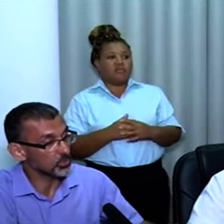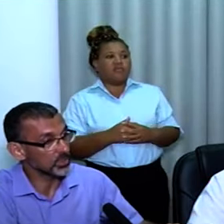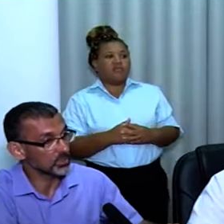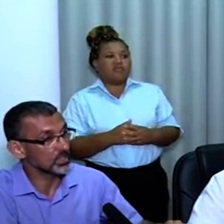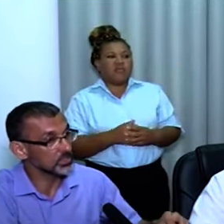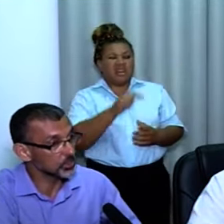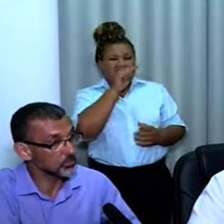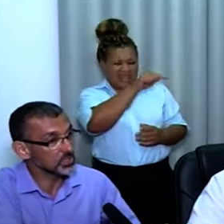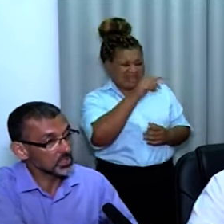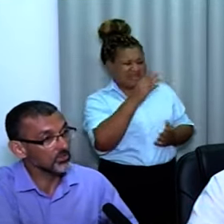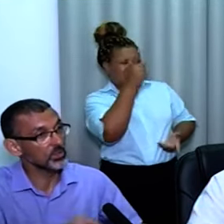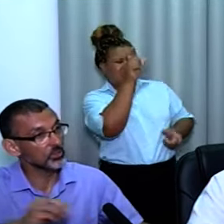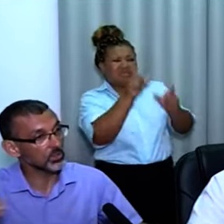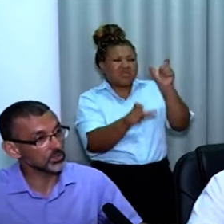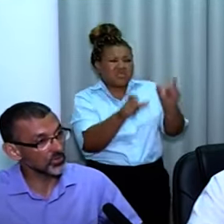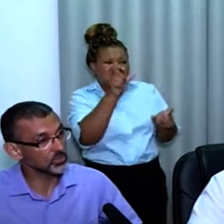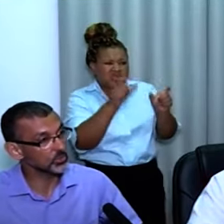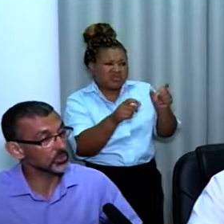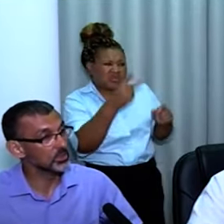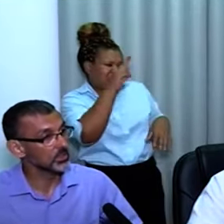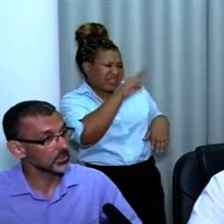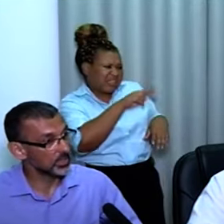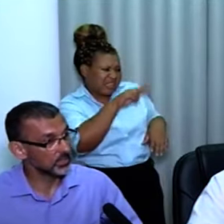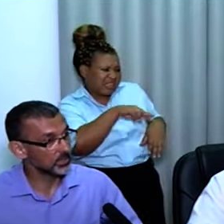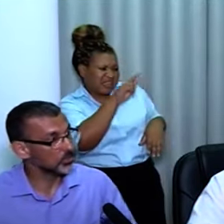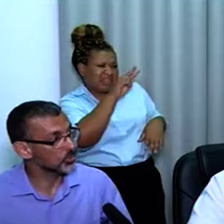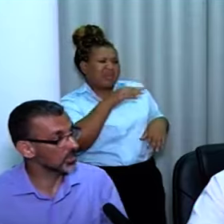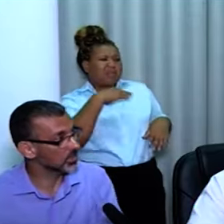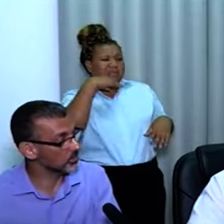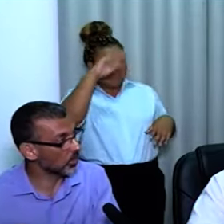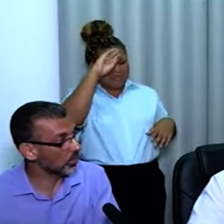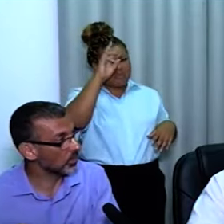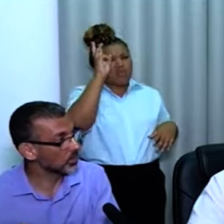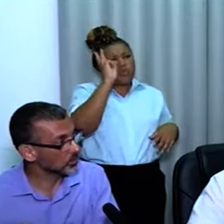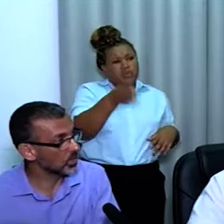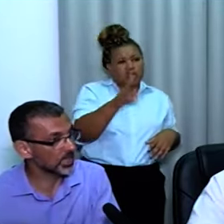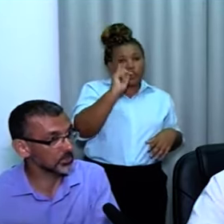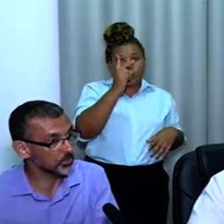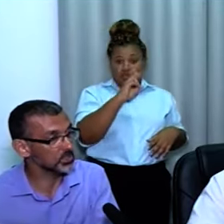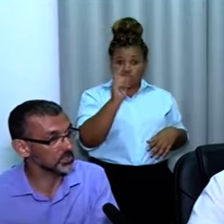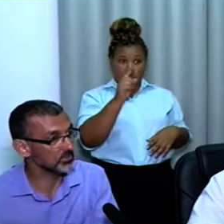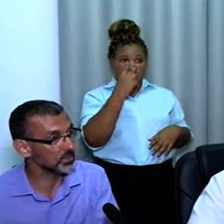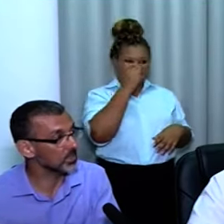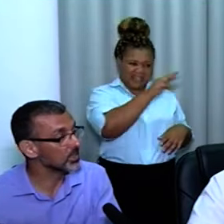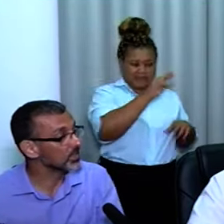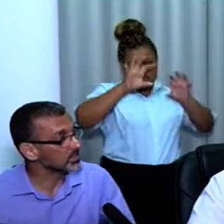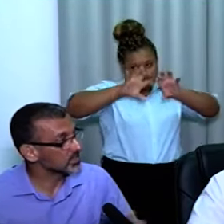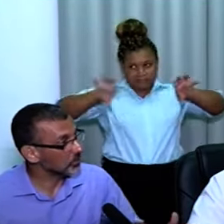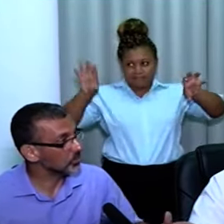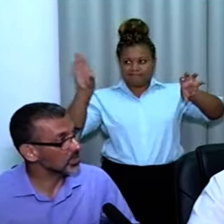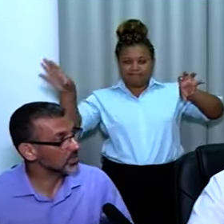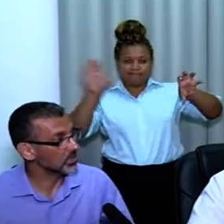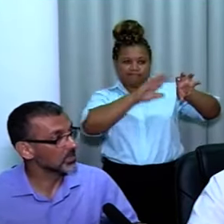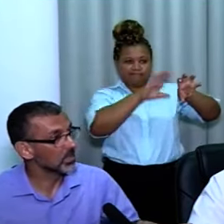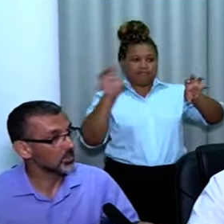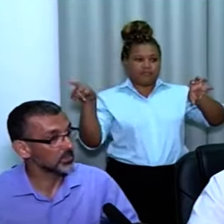fait les autres tests. Et si les autres positifs, nous transfère les autres dans le côté qui bon, tout bon patient positif. Dans chaque